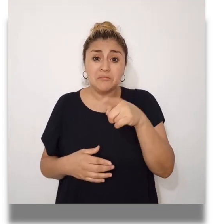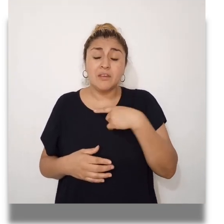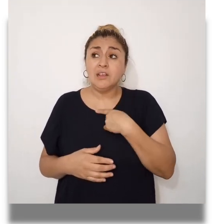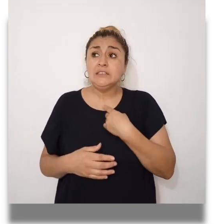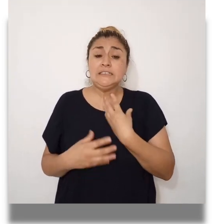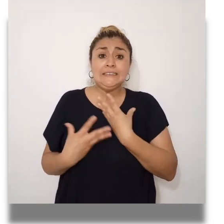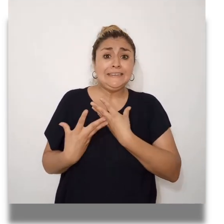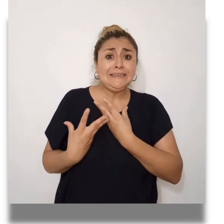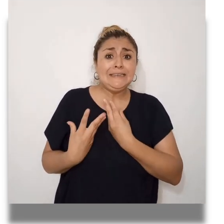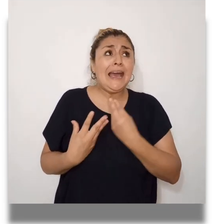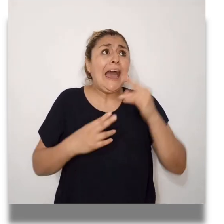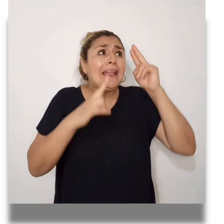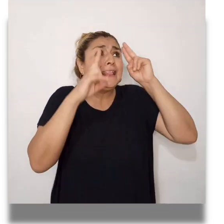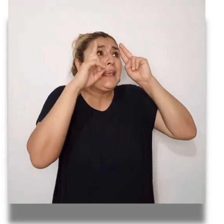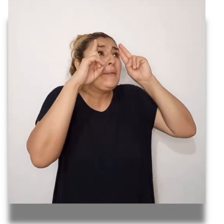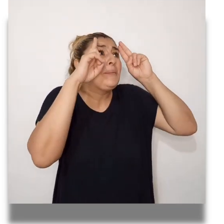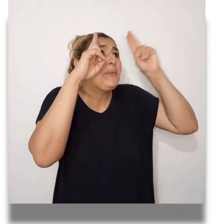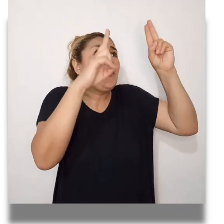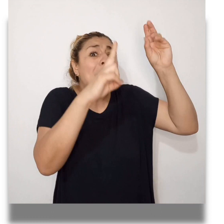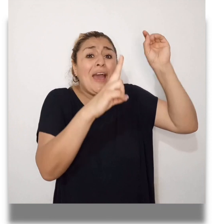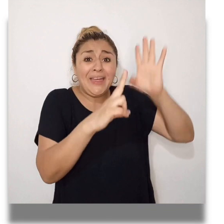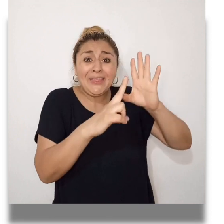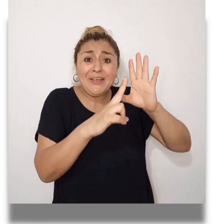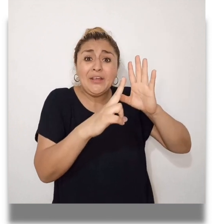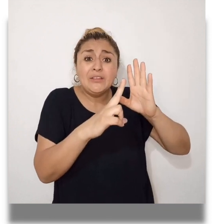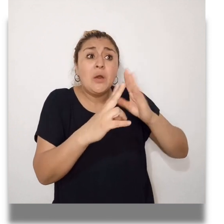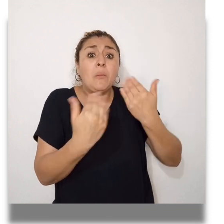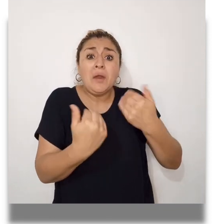Dios, no temes a los hombres.